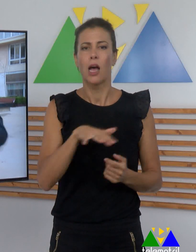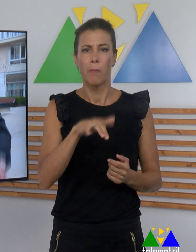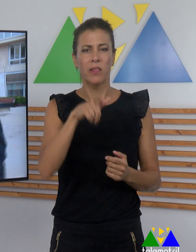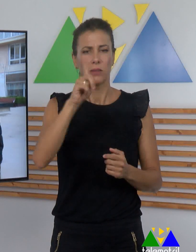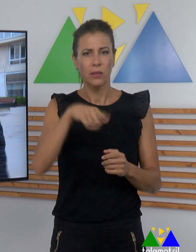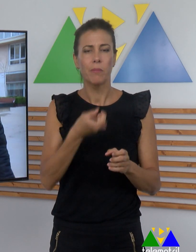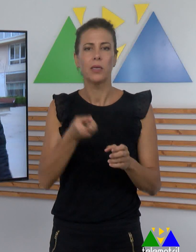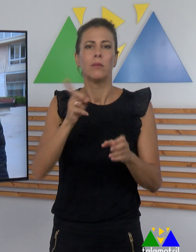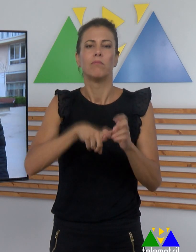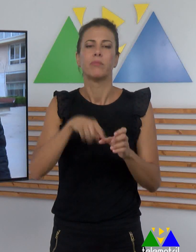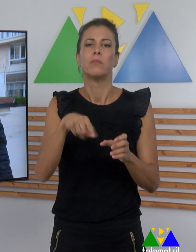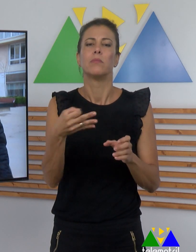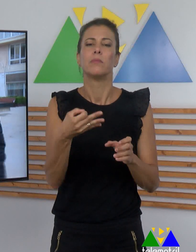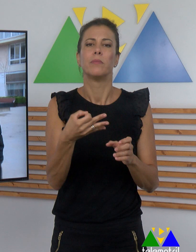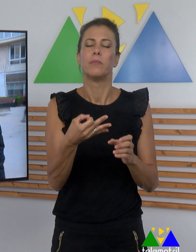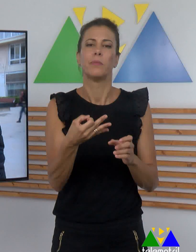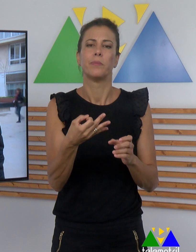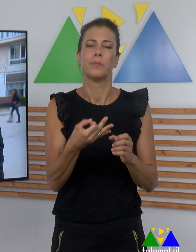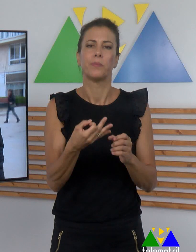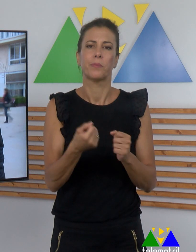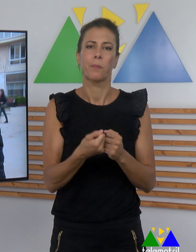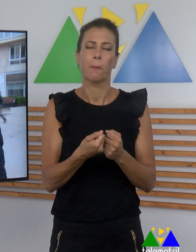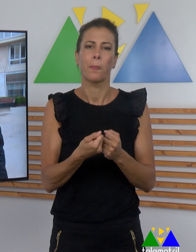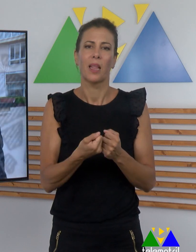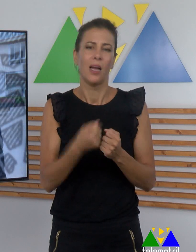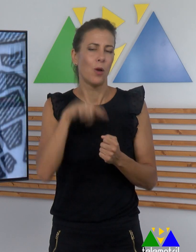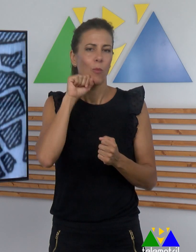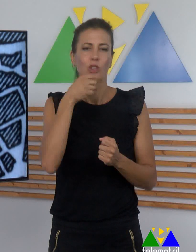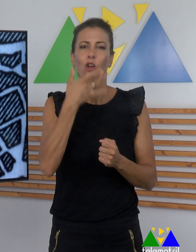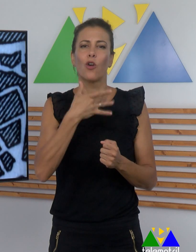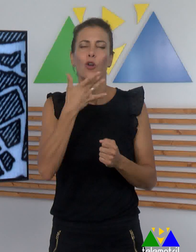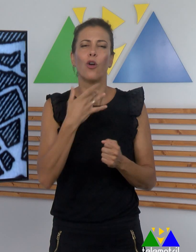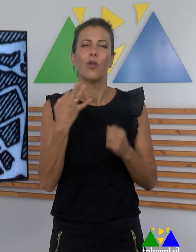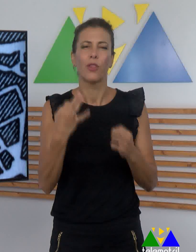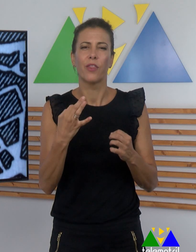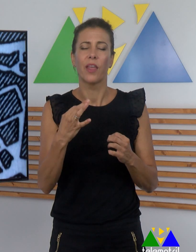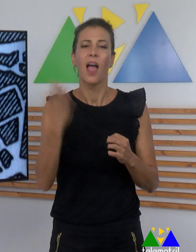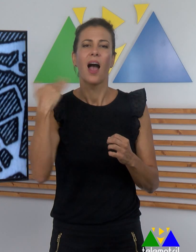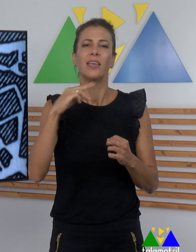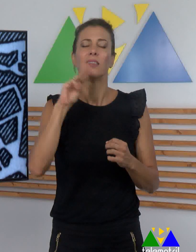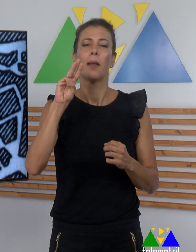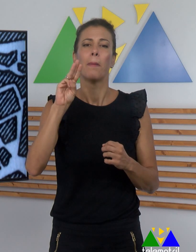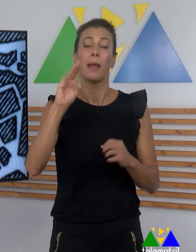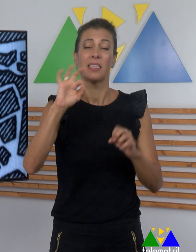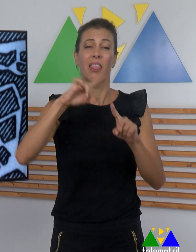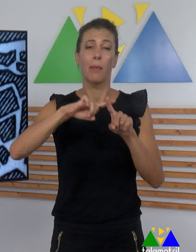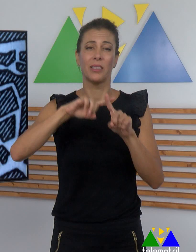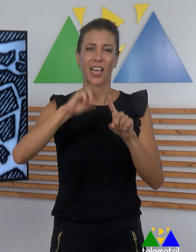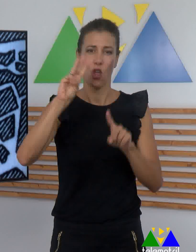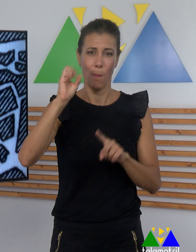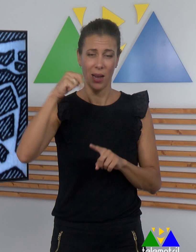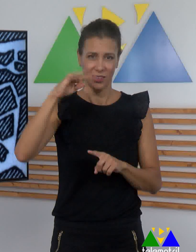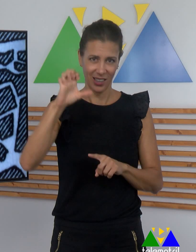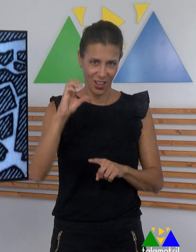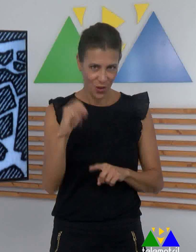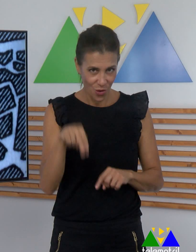parte de lo que en Motril se conocía con el nombre del Panteón, el cementerio de Motril.